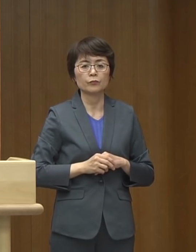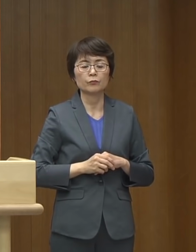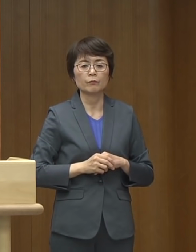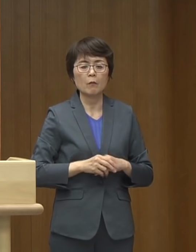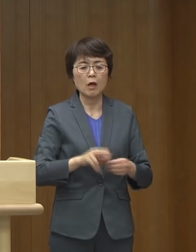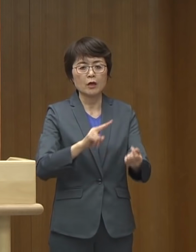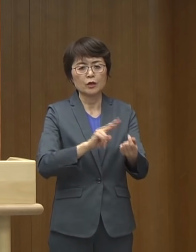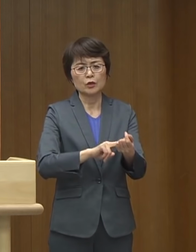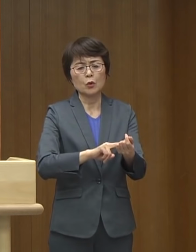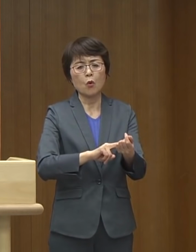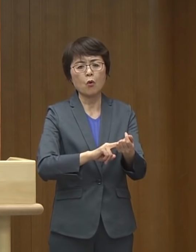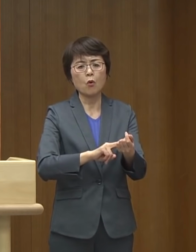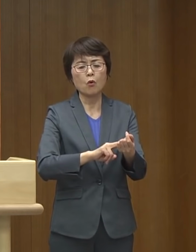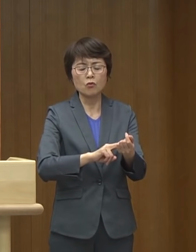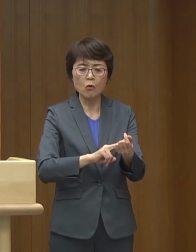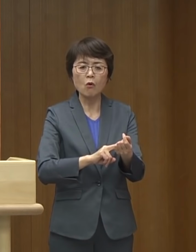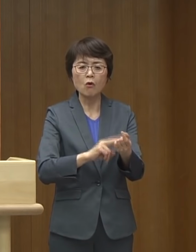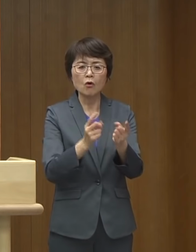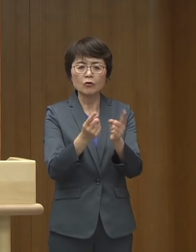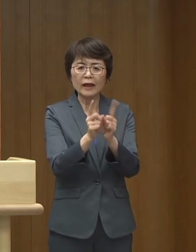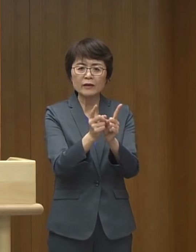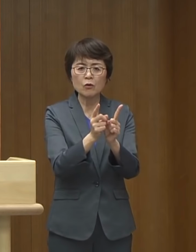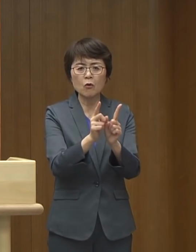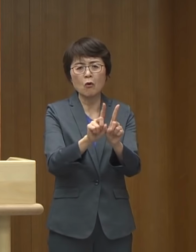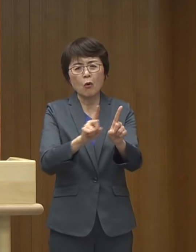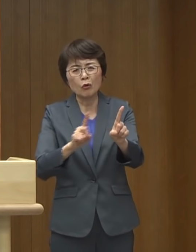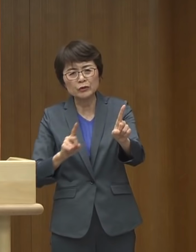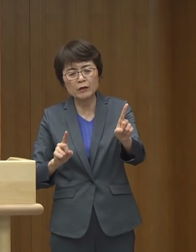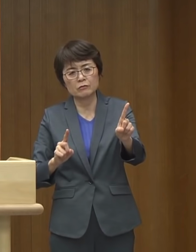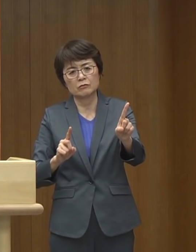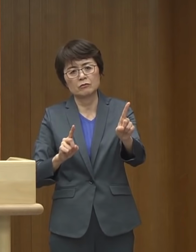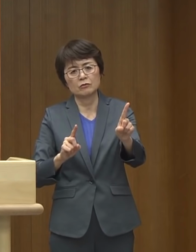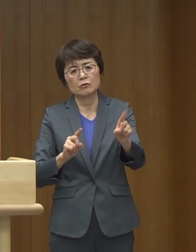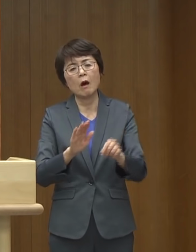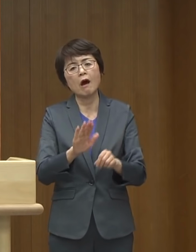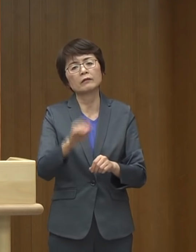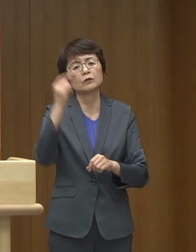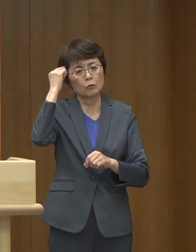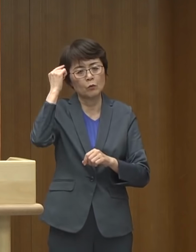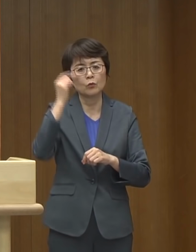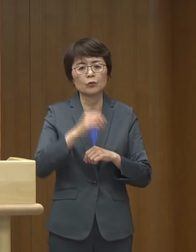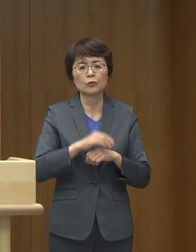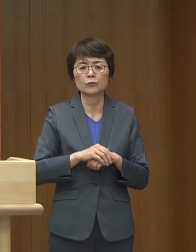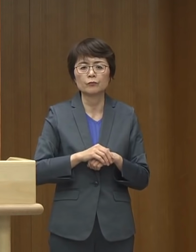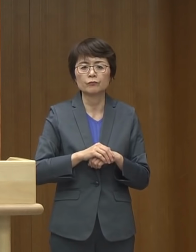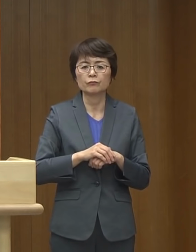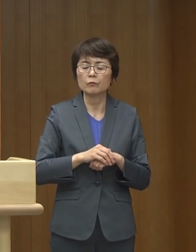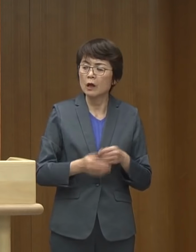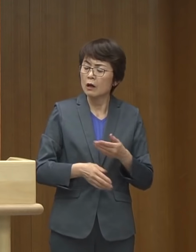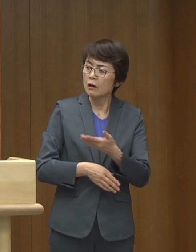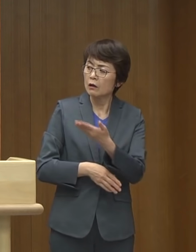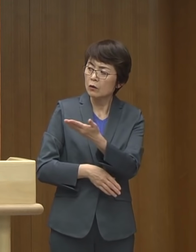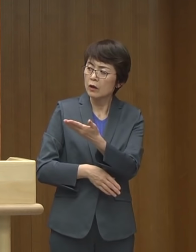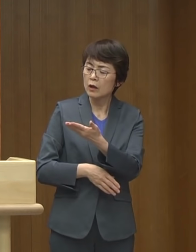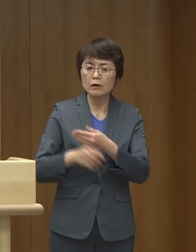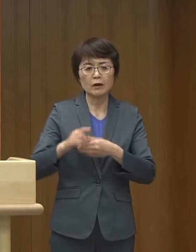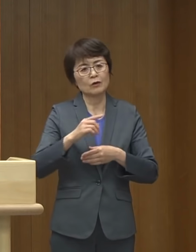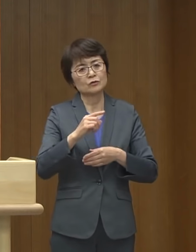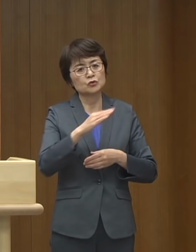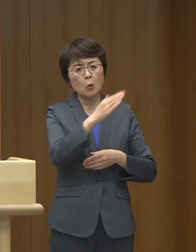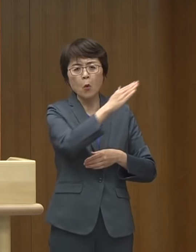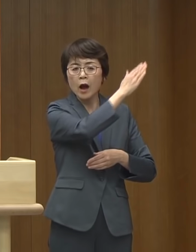医療崩壊、そういったことも懸念をされたところでございます。まあ、これは単純に増加をこうやったわけでござい